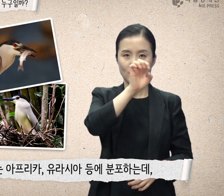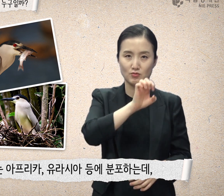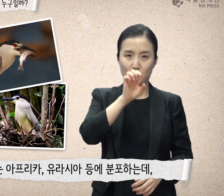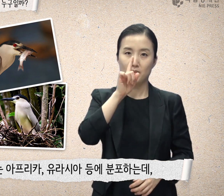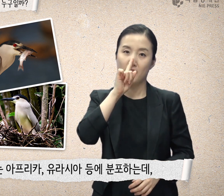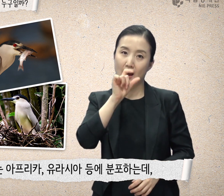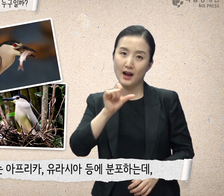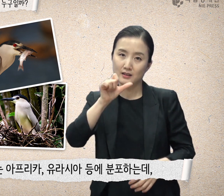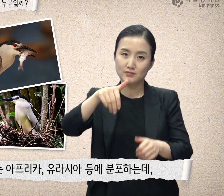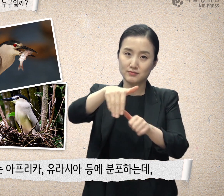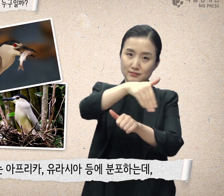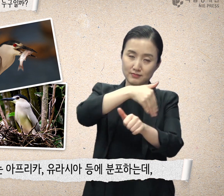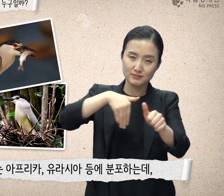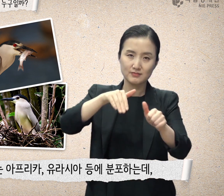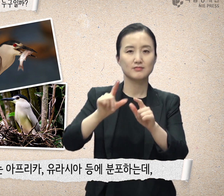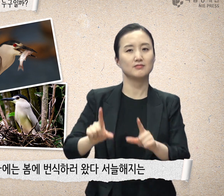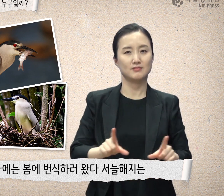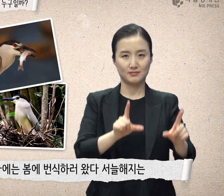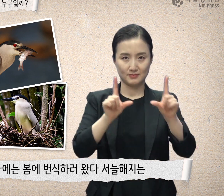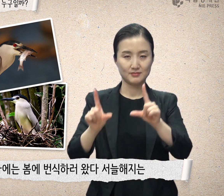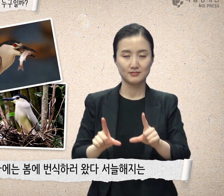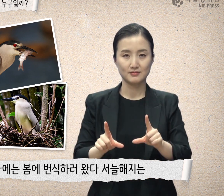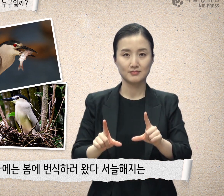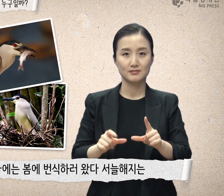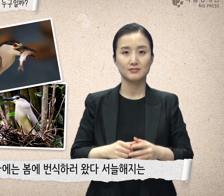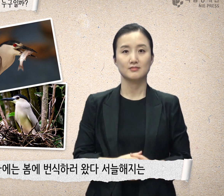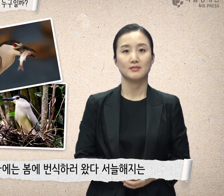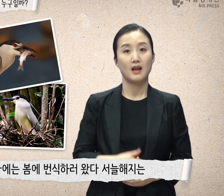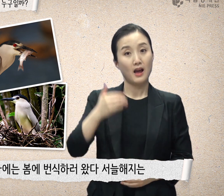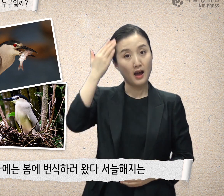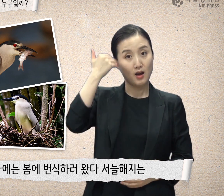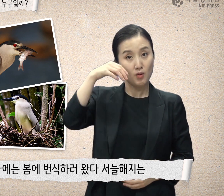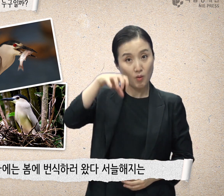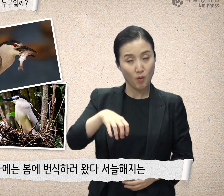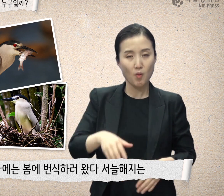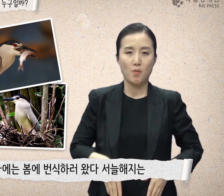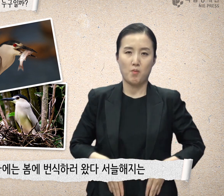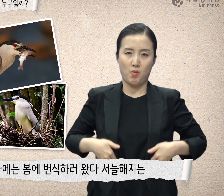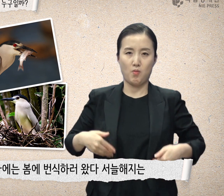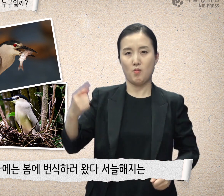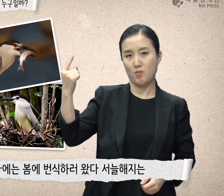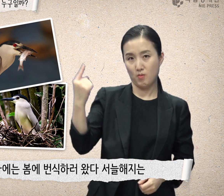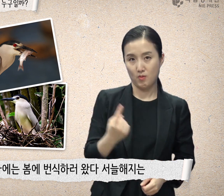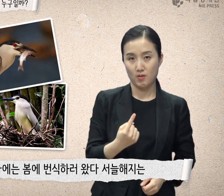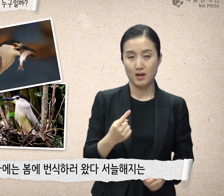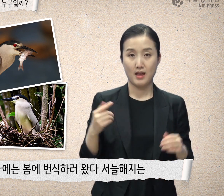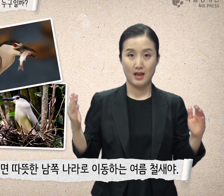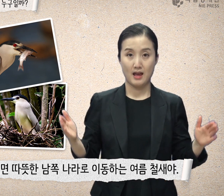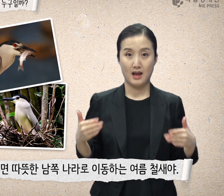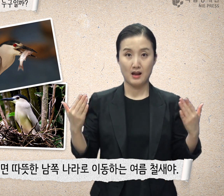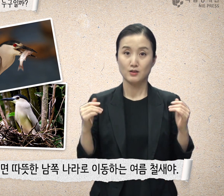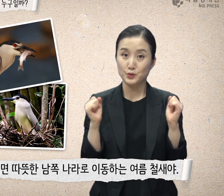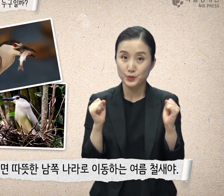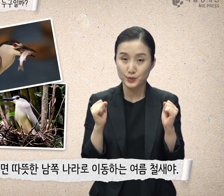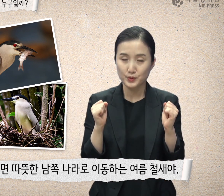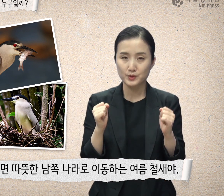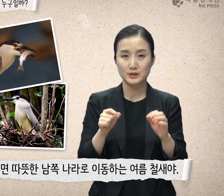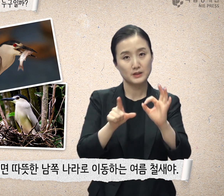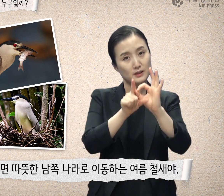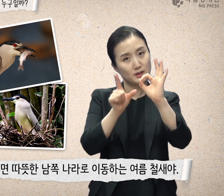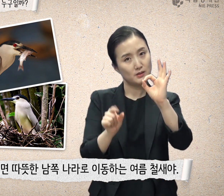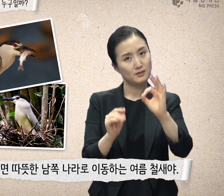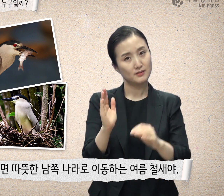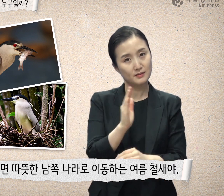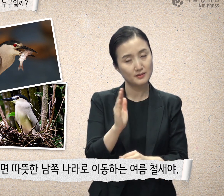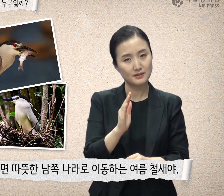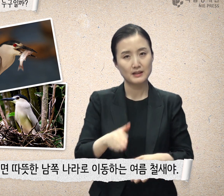유라시아 등의 분포하는데 우리나라에는 봄에 번씩 하러 와 딸 선의 진행 가을 10월 짐이